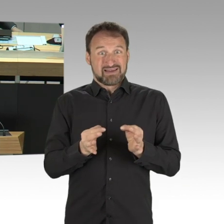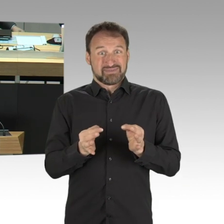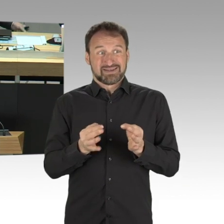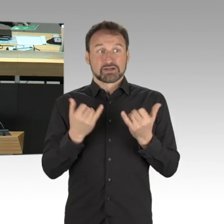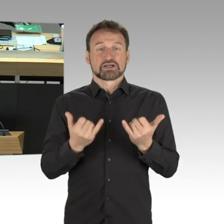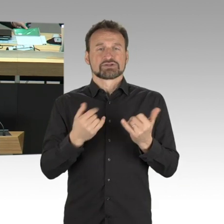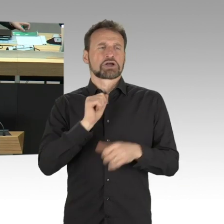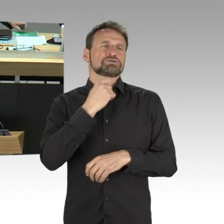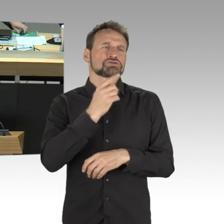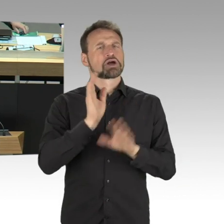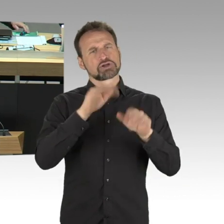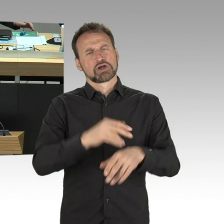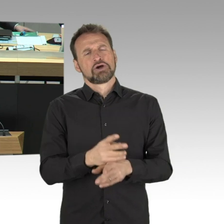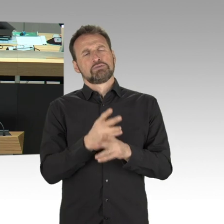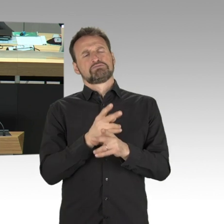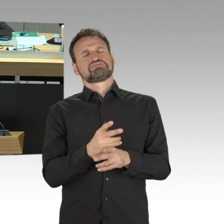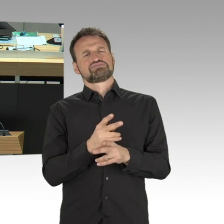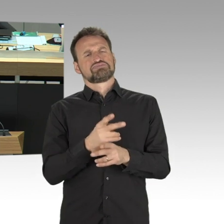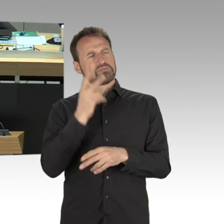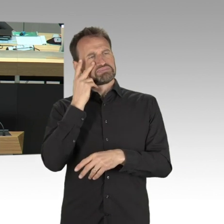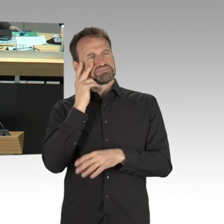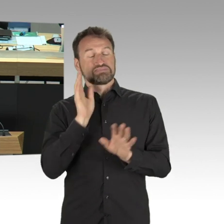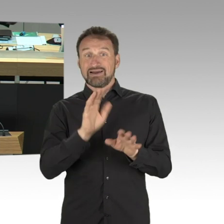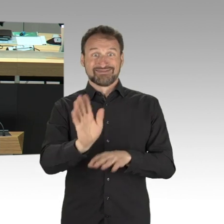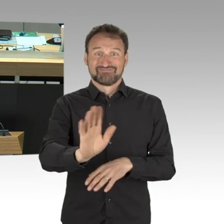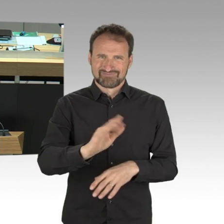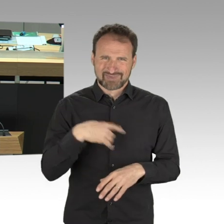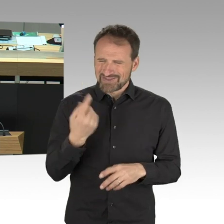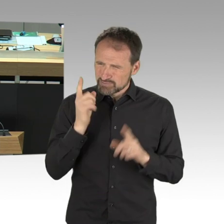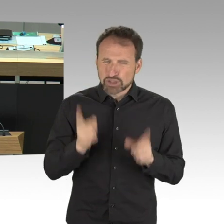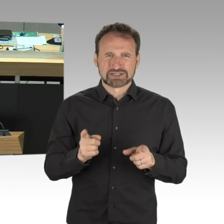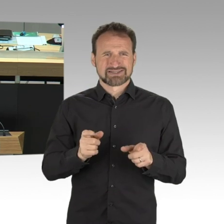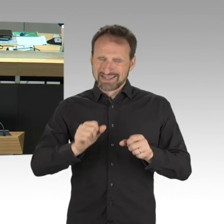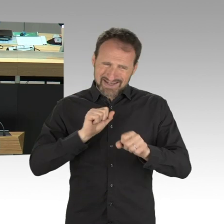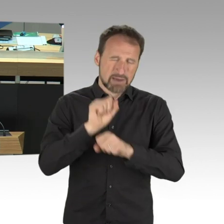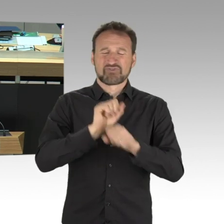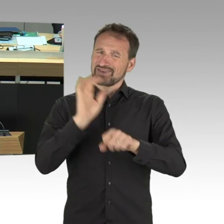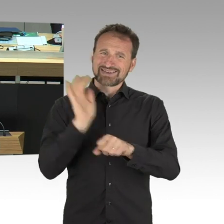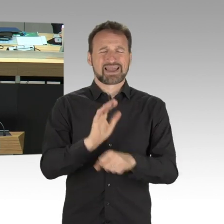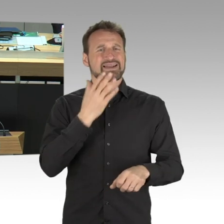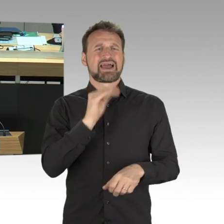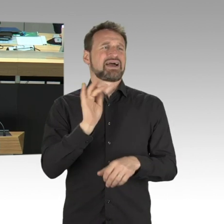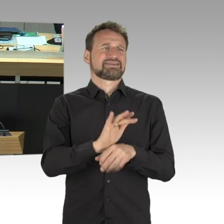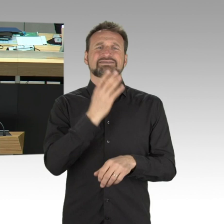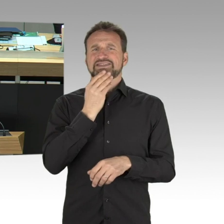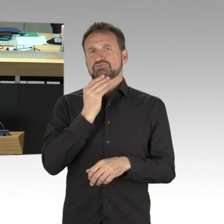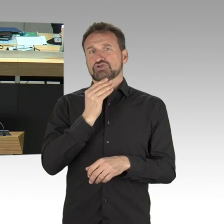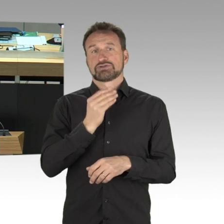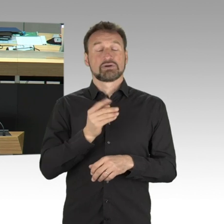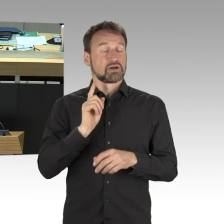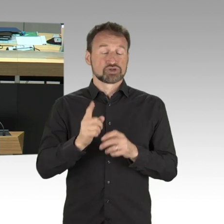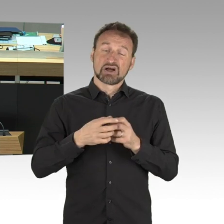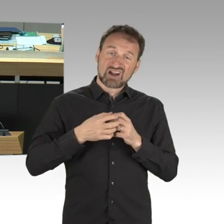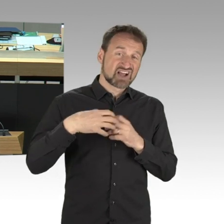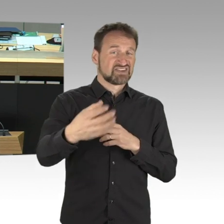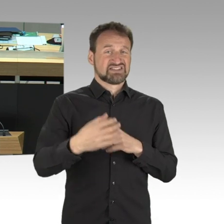Der Kampf gegen Antisemitismus muss langfristig und differenziert erfolgen. Die Strategien sind dabei immer wieder zu prüfen und anzupassen und es ist